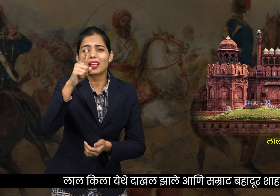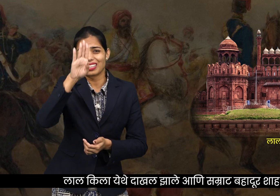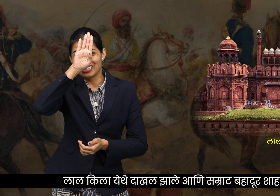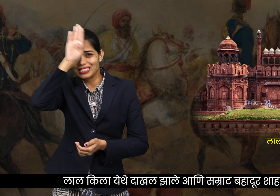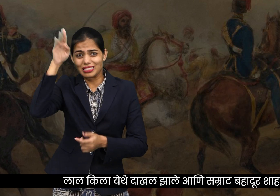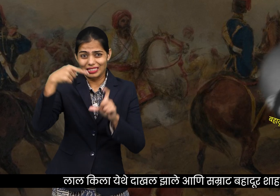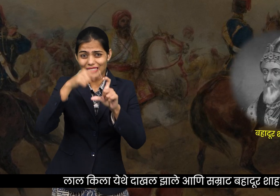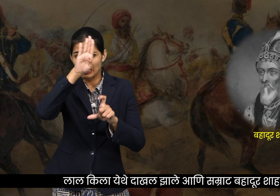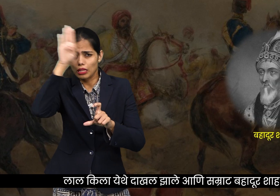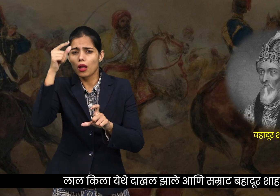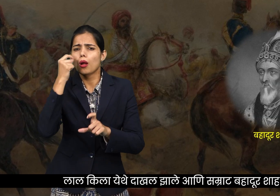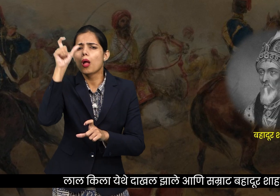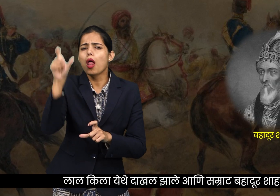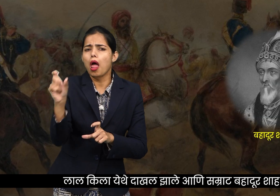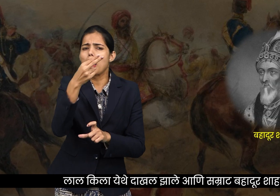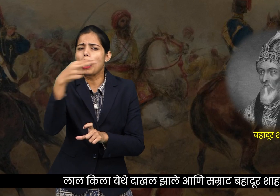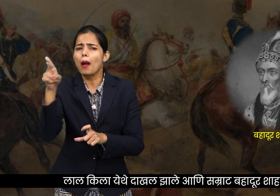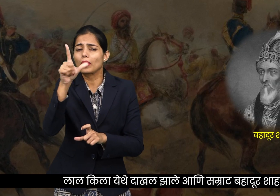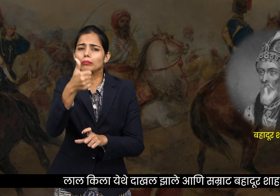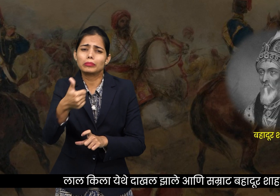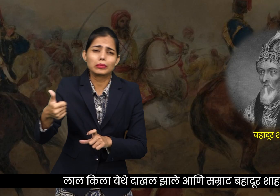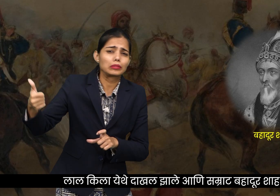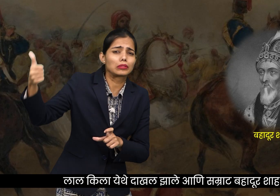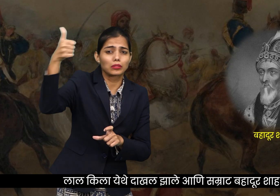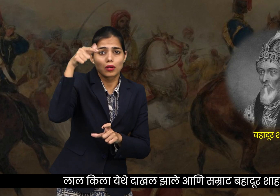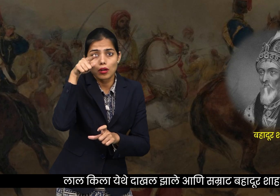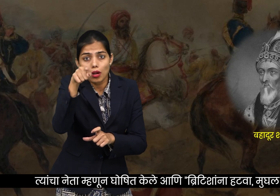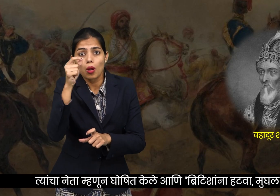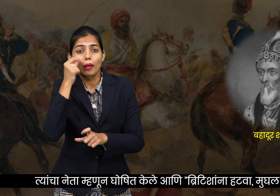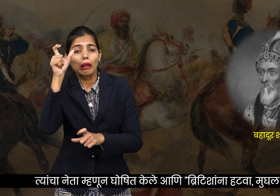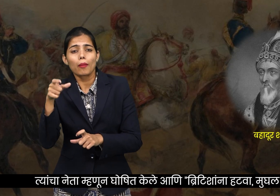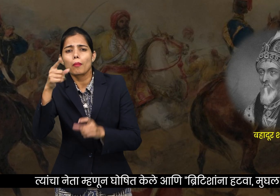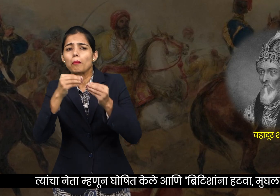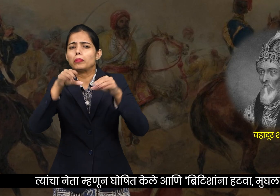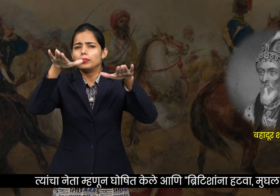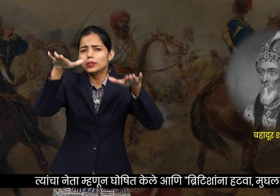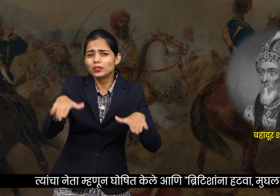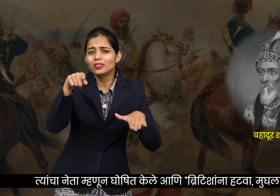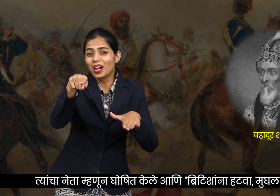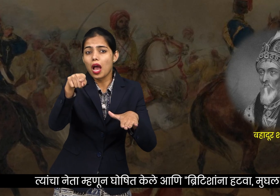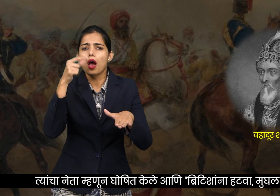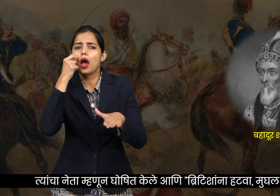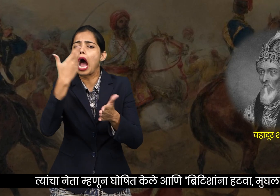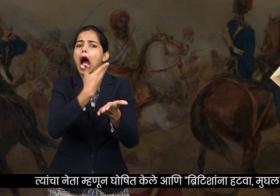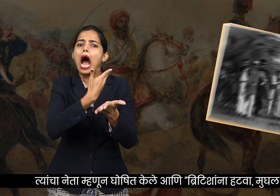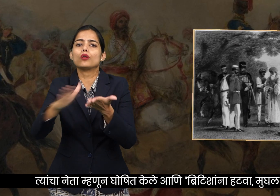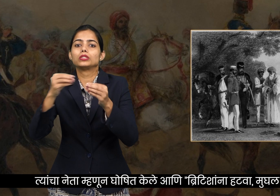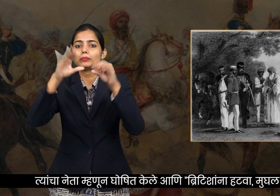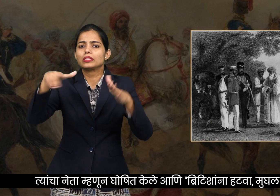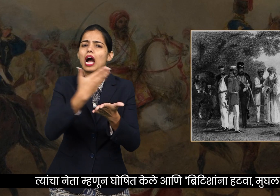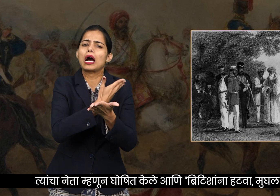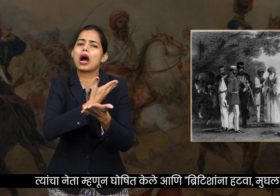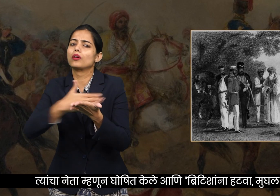दाखल झाले आणि सम्राट बहादूर शाह जफर यांना त्यांचा नेता म्हणून घोषित केले